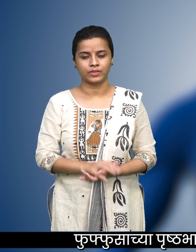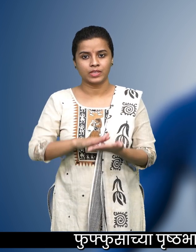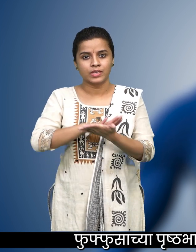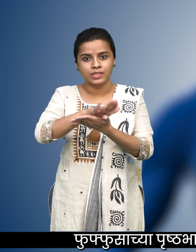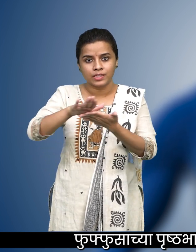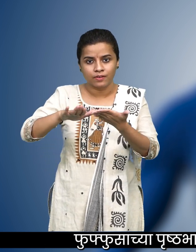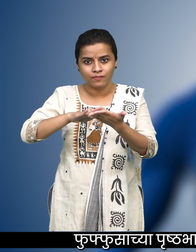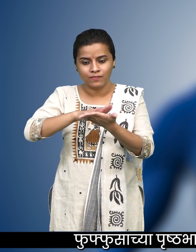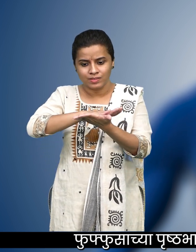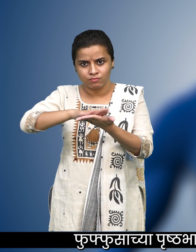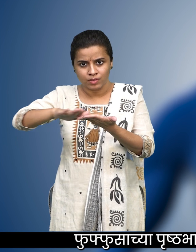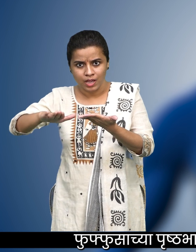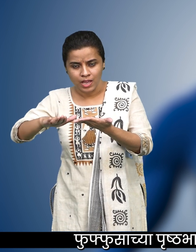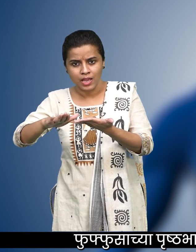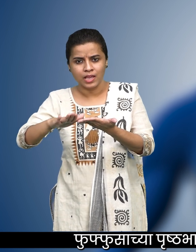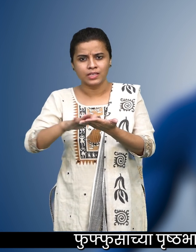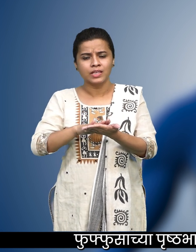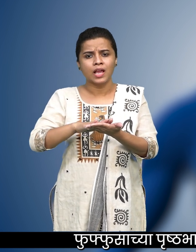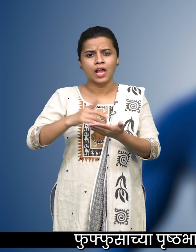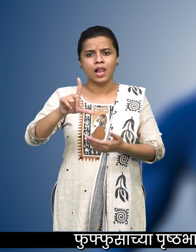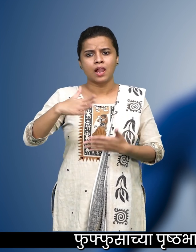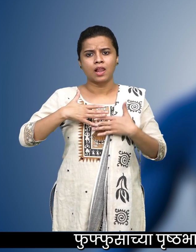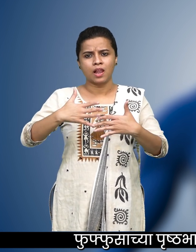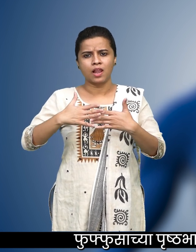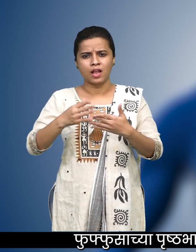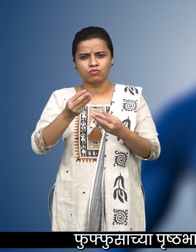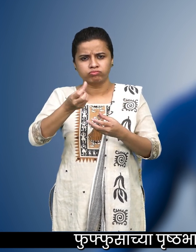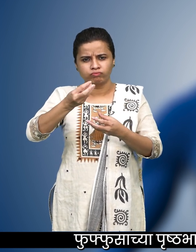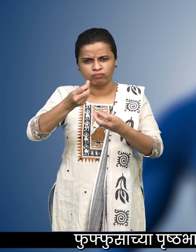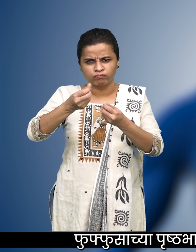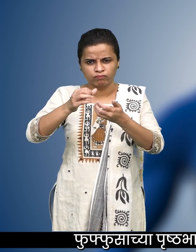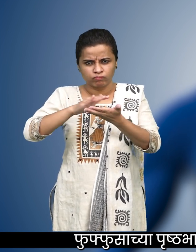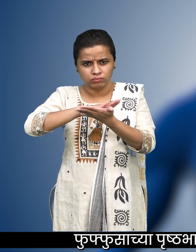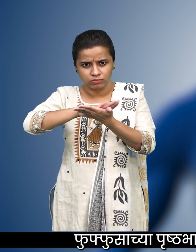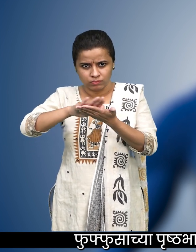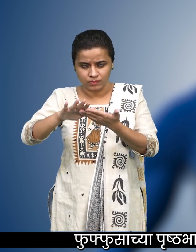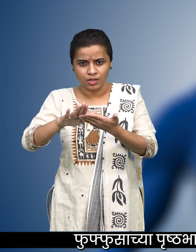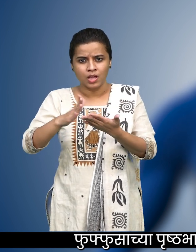फुफ्फुसाच्या पृष्ठभागाचे क्षेत्रफळ टेनिस कोर्टच्या आकाराभोवती असते.